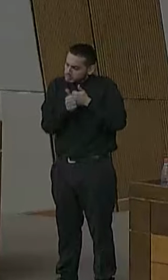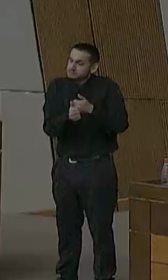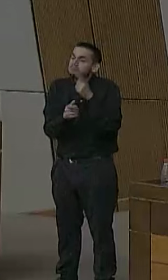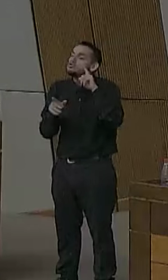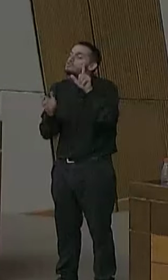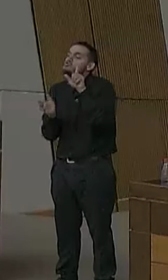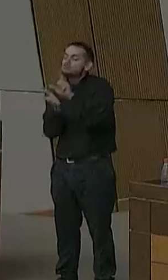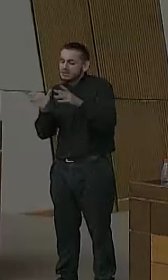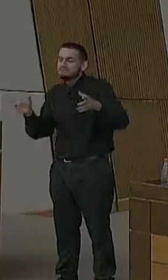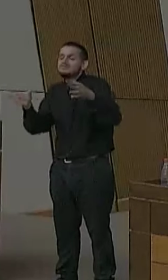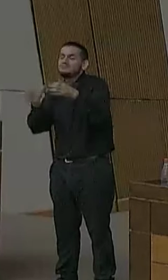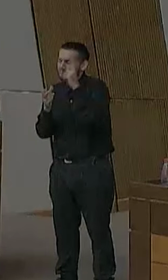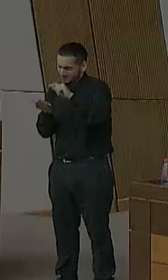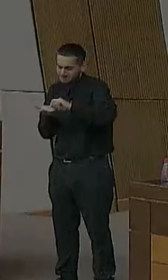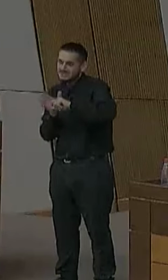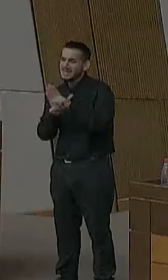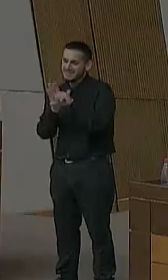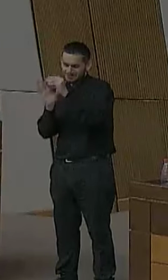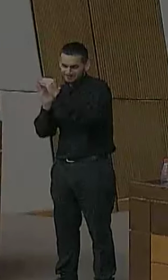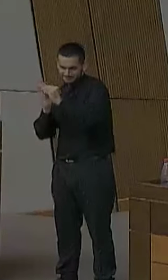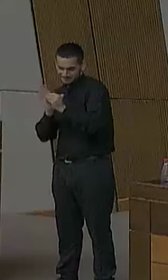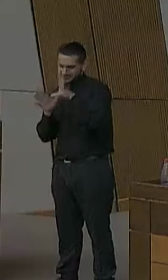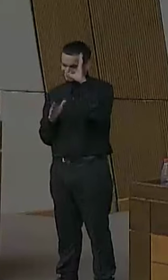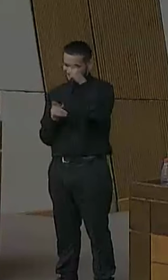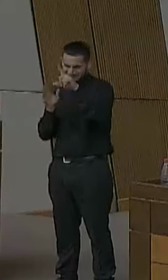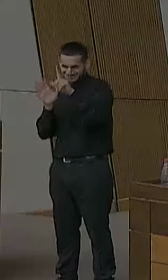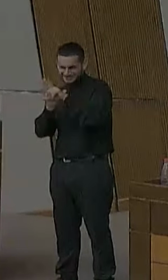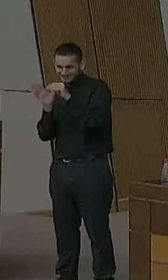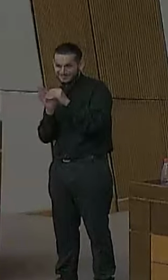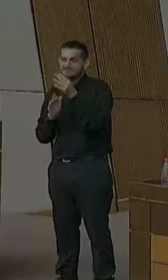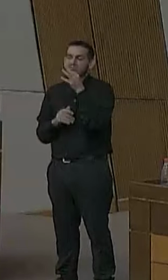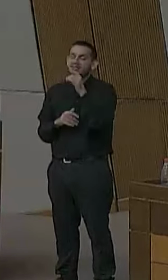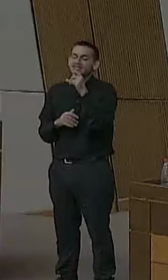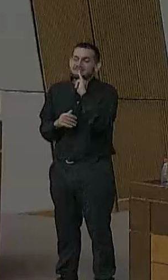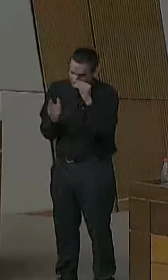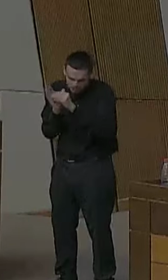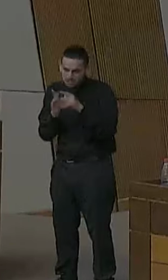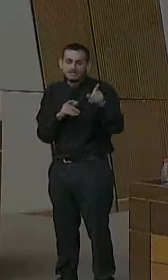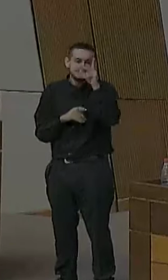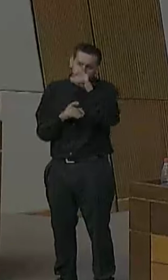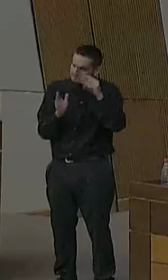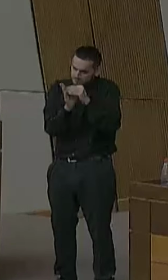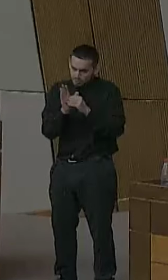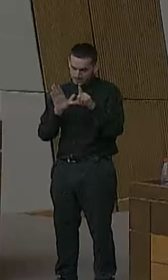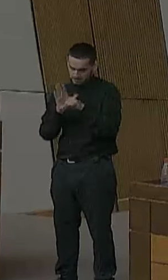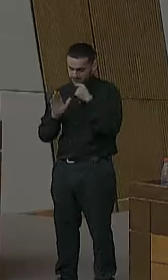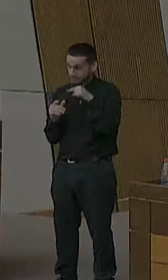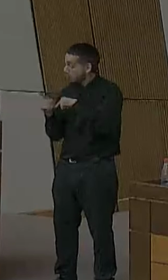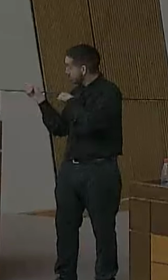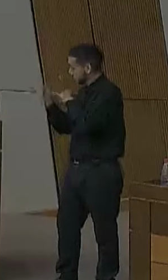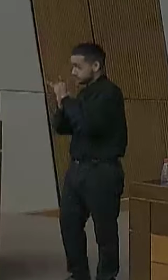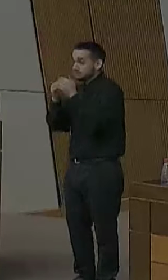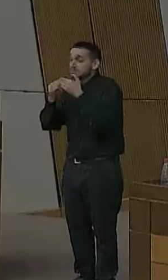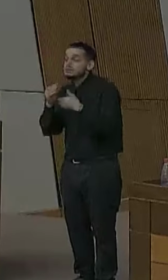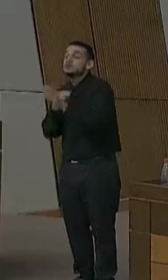Entonces, eso principalmente. Y nada, entonces a partir de acá quiero dar paso a la compañera Shirley como para que nos comente cuáles van a ser los siguientes pasos,